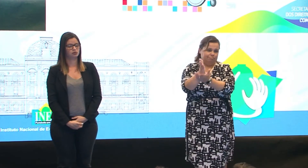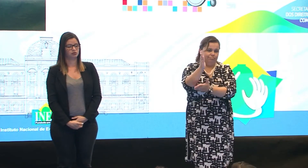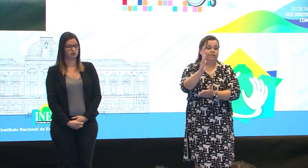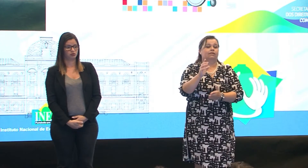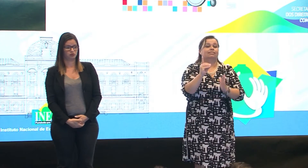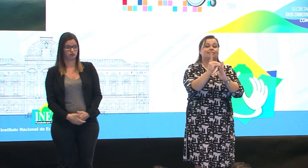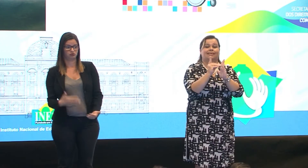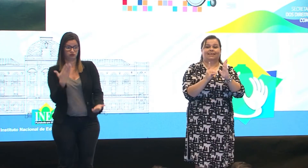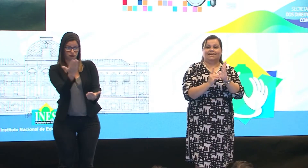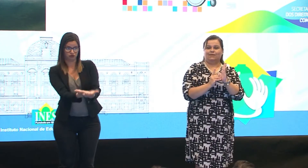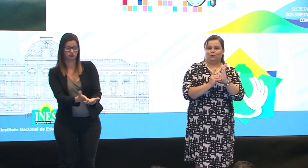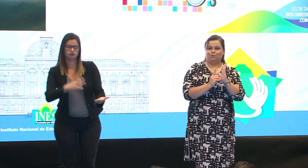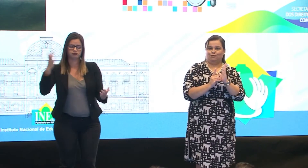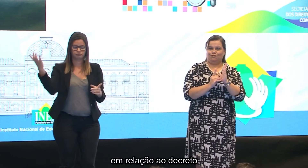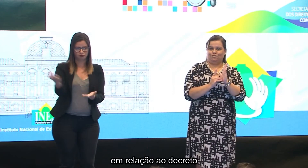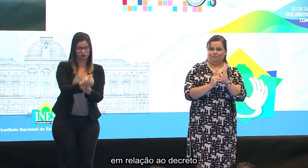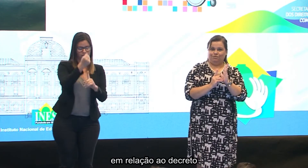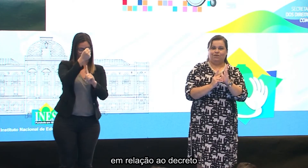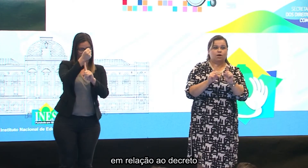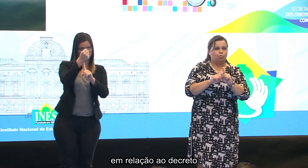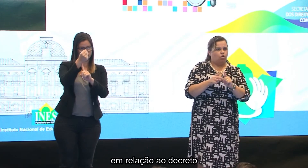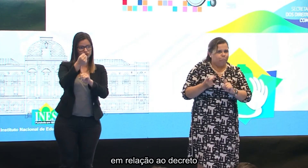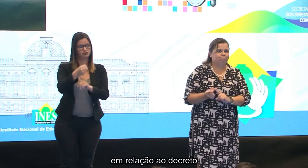E em relação ao decreto,